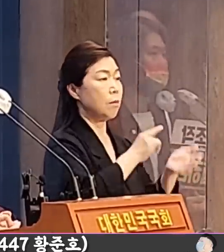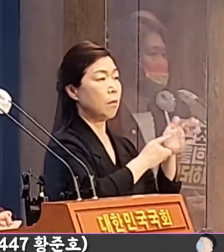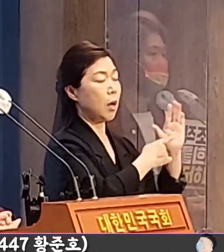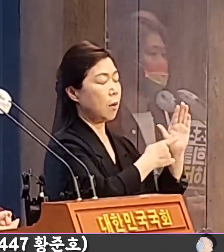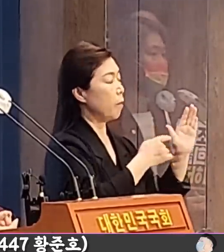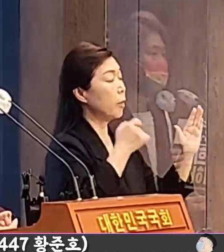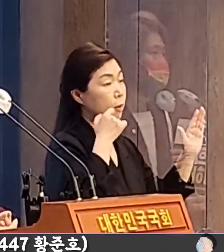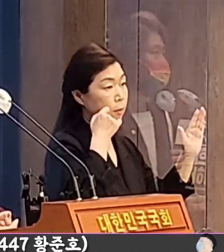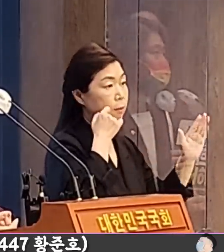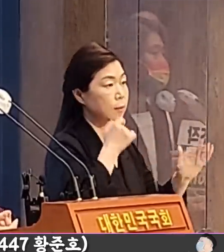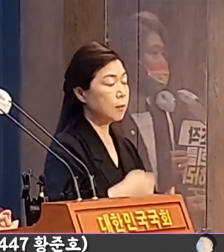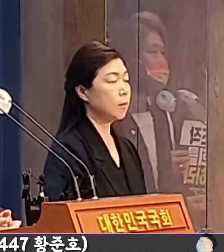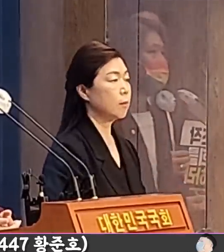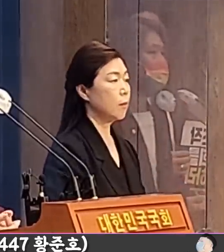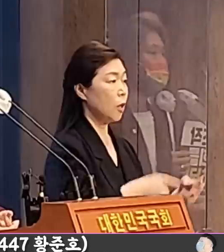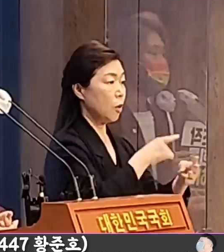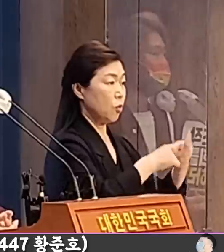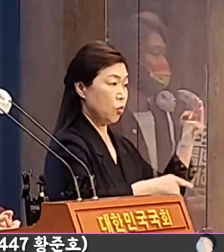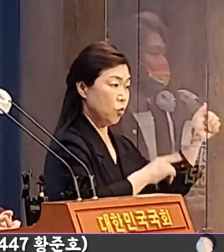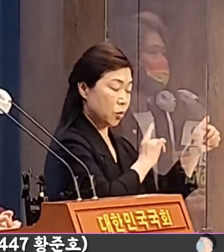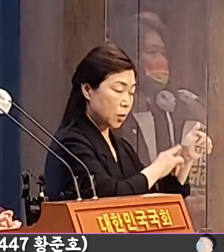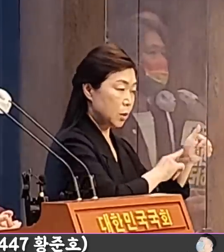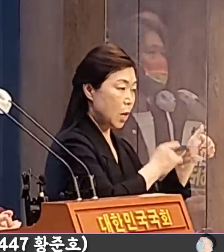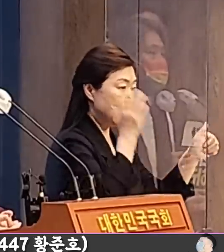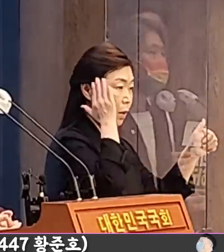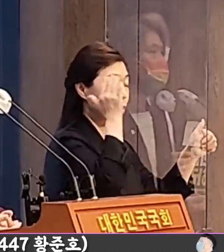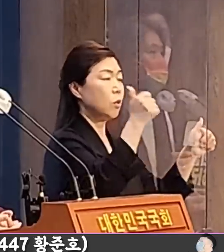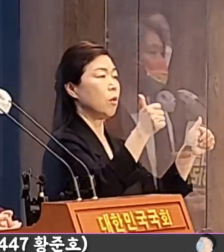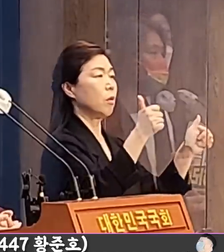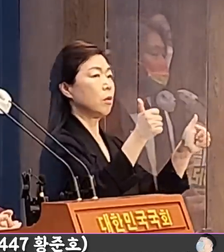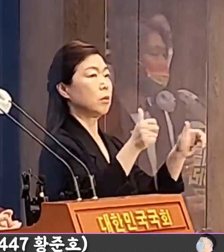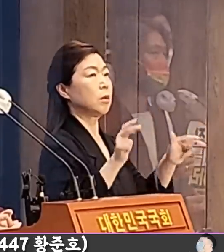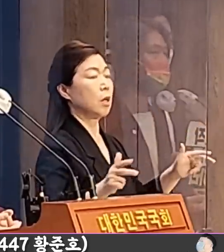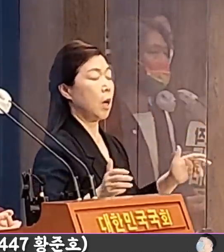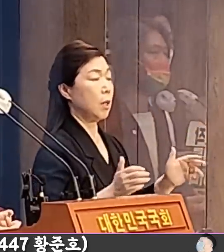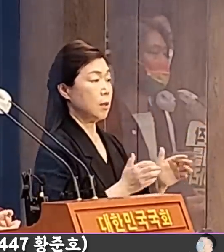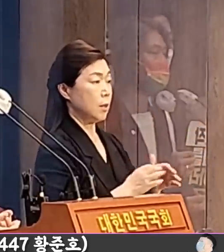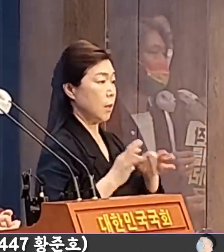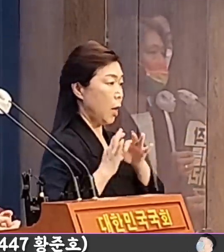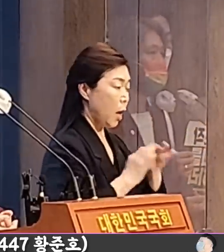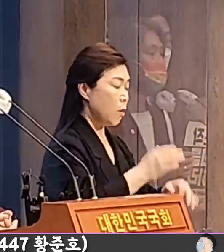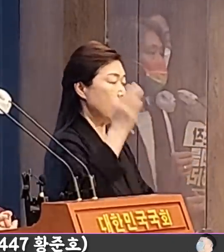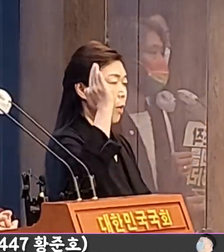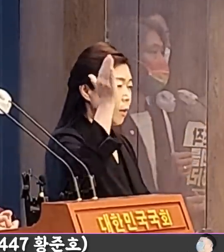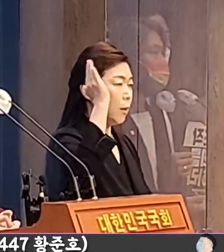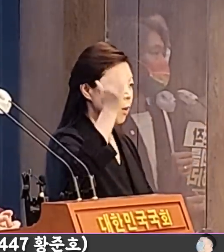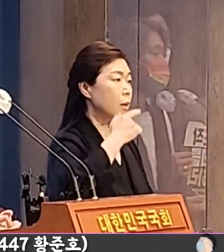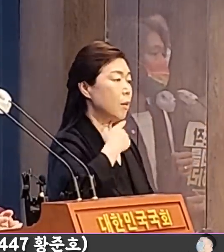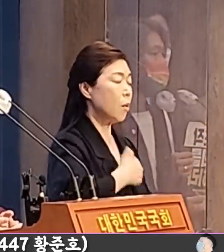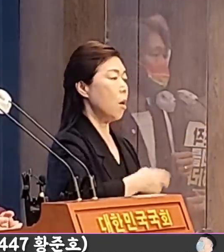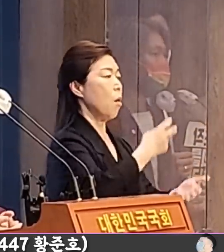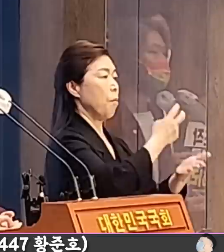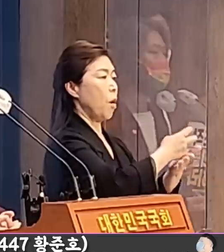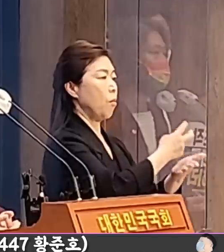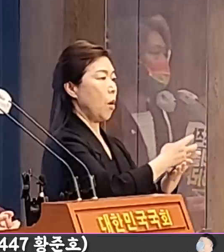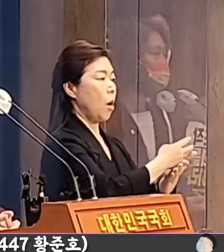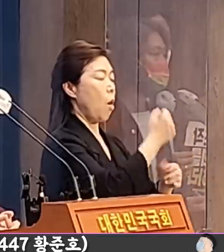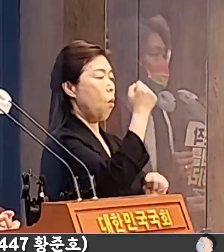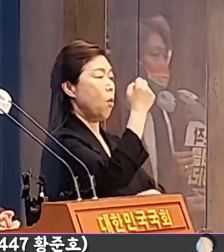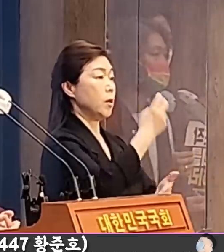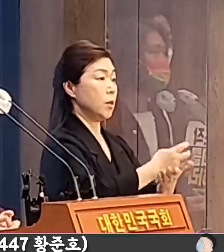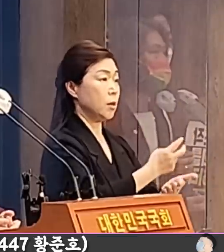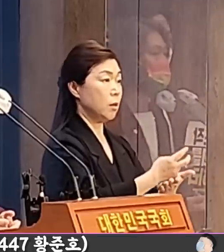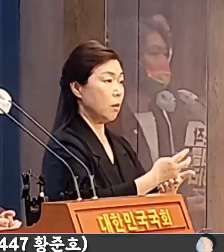얘기할 수 없습니다. 윤석열 대통령이 그동안 끊임없이 강조했던 법과